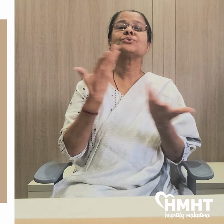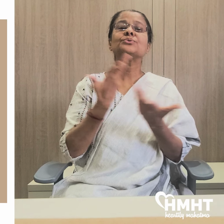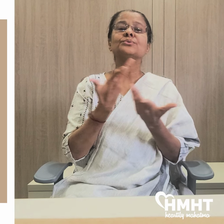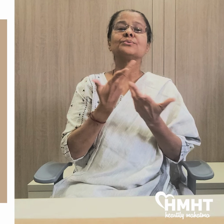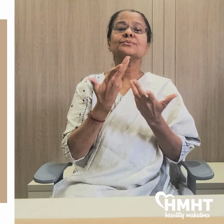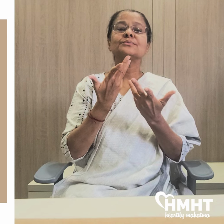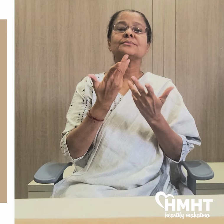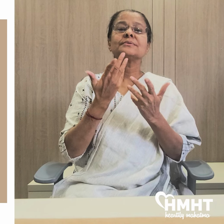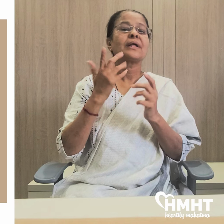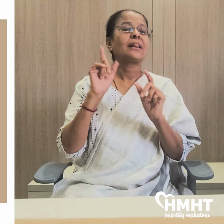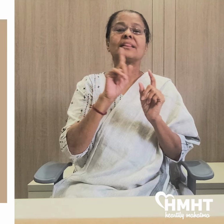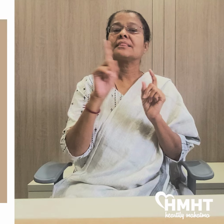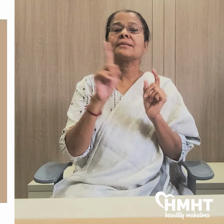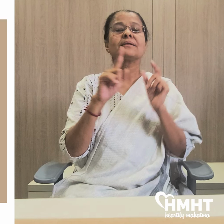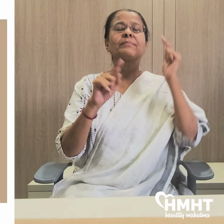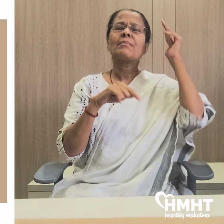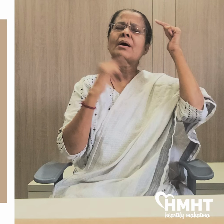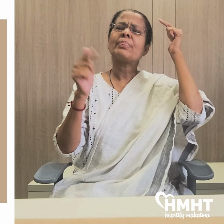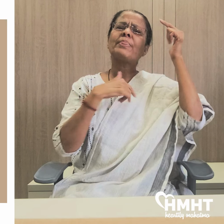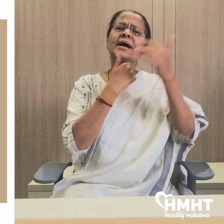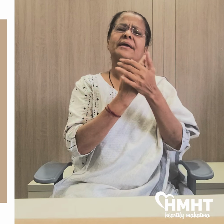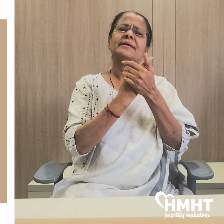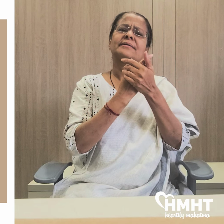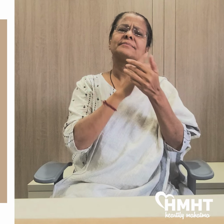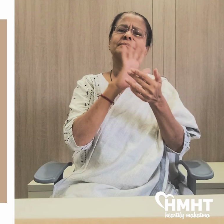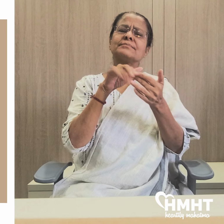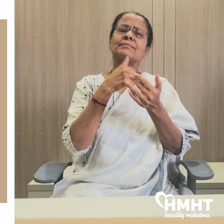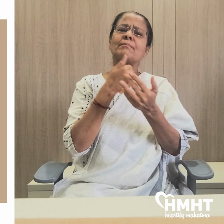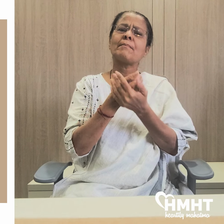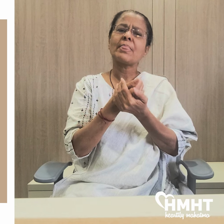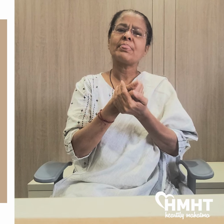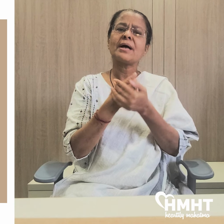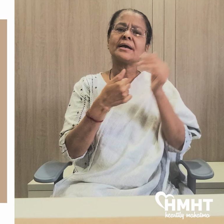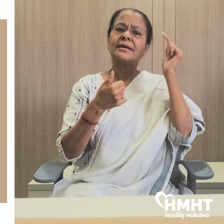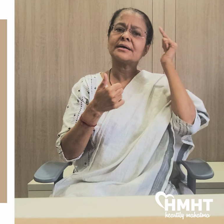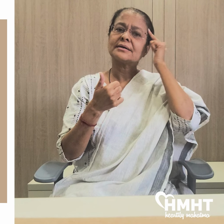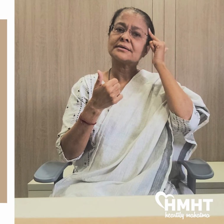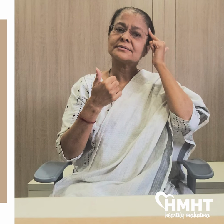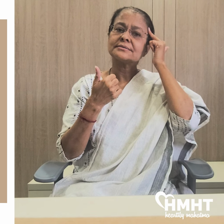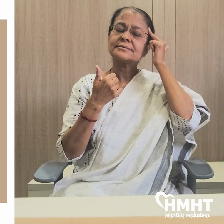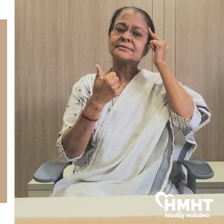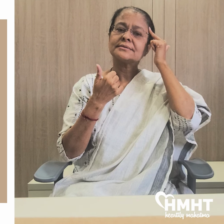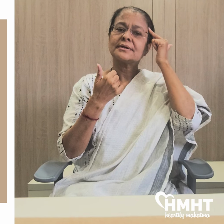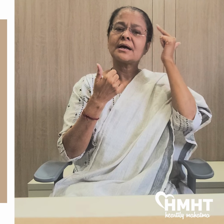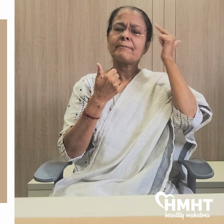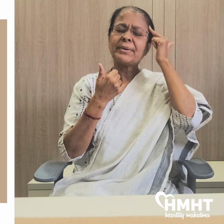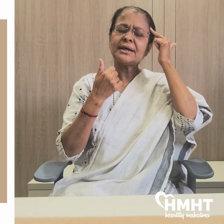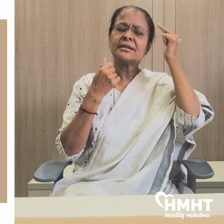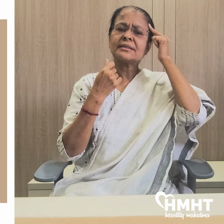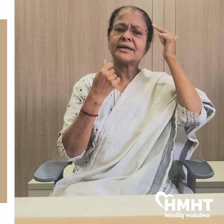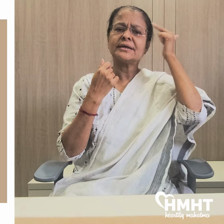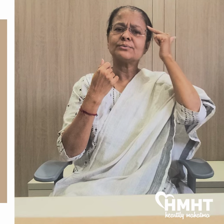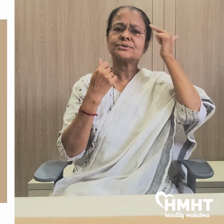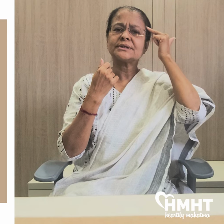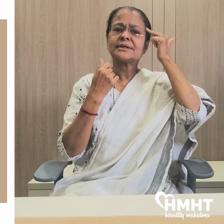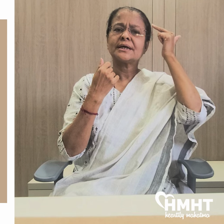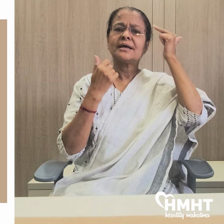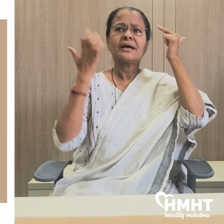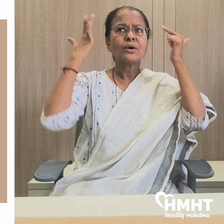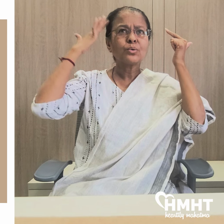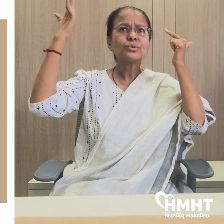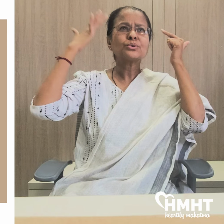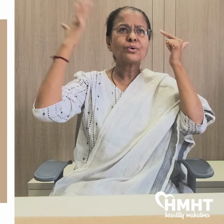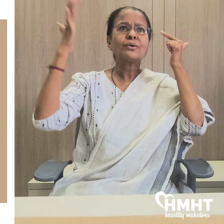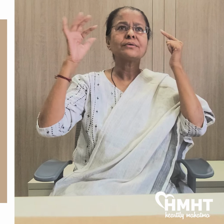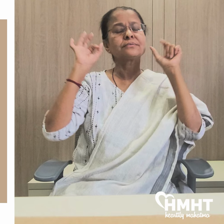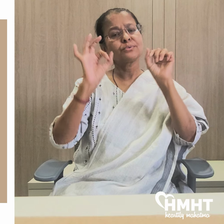તો દબડાવવા પડે. હવે એ અભિપ્રાય છે ને ત્યાં સુધી એવા માણસો ભેગા થાય કે આપણે એને વઢીએ તો જ કામ